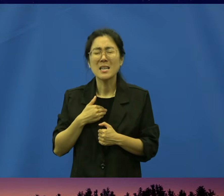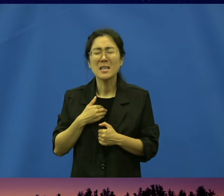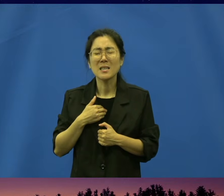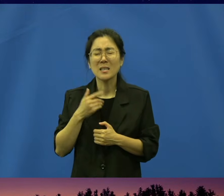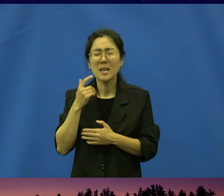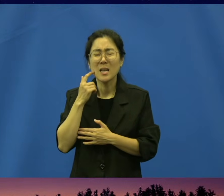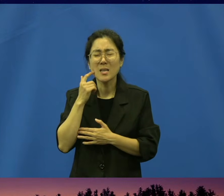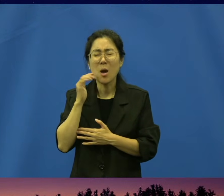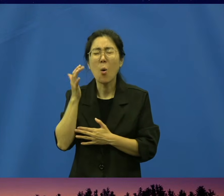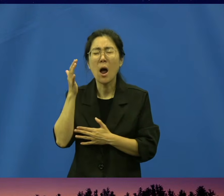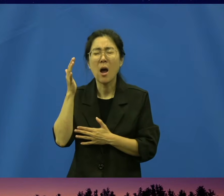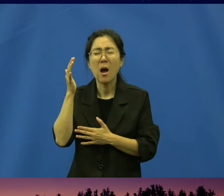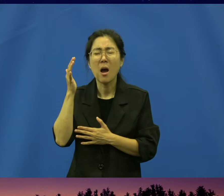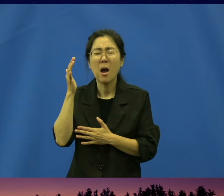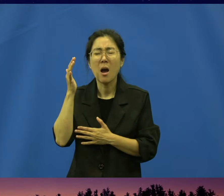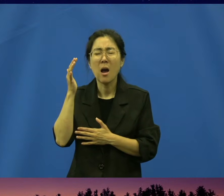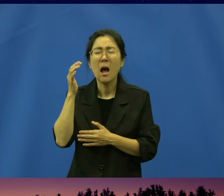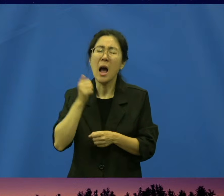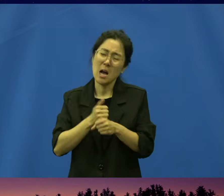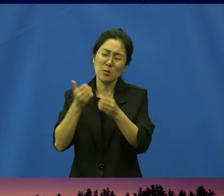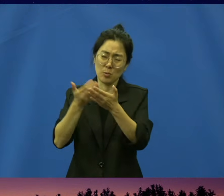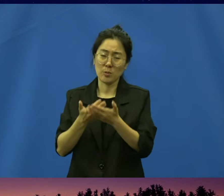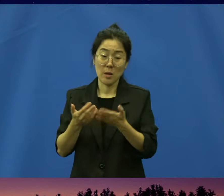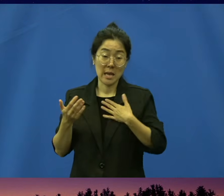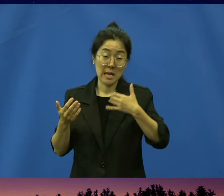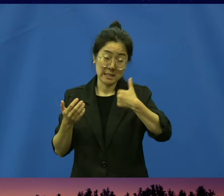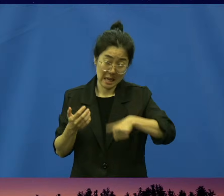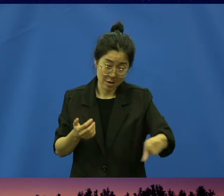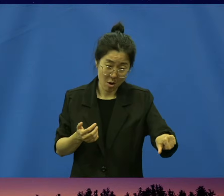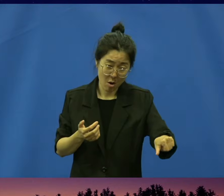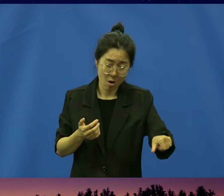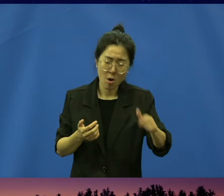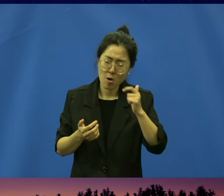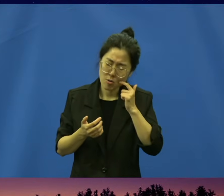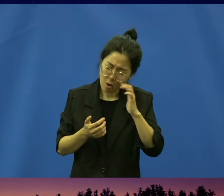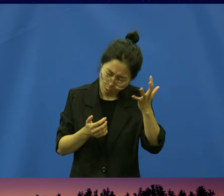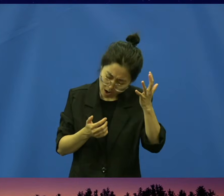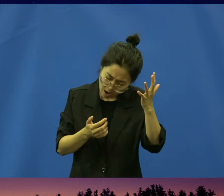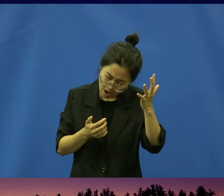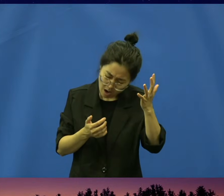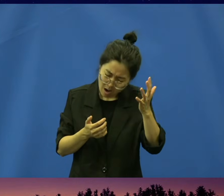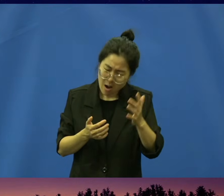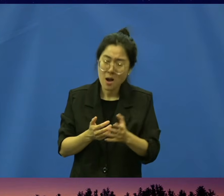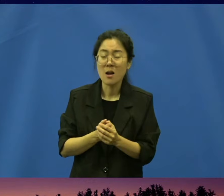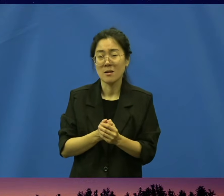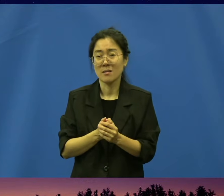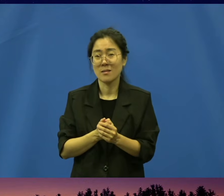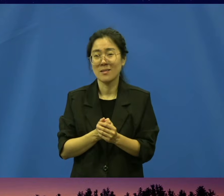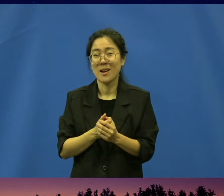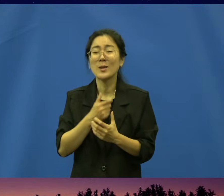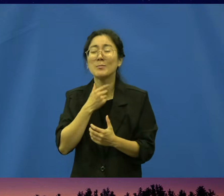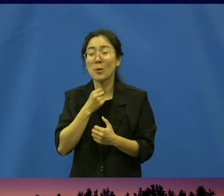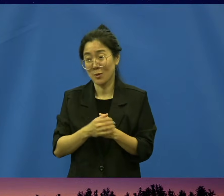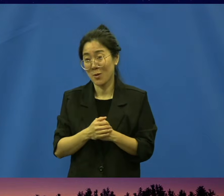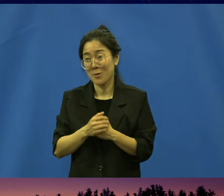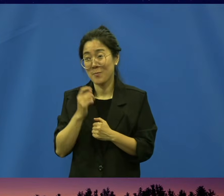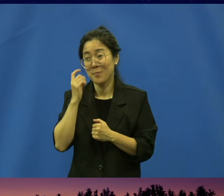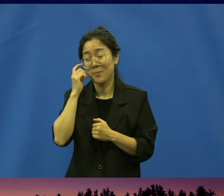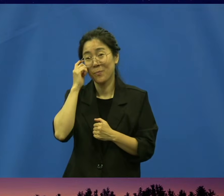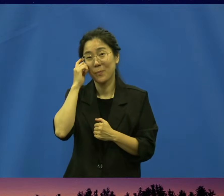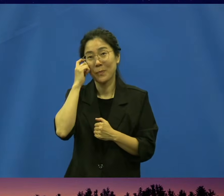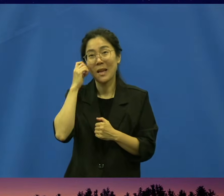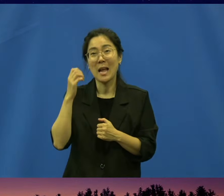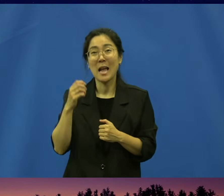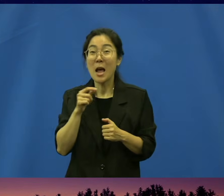나를 영화롭게 해주시옵소서, 우리 자녀를 영화롭게 해주시옵소서 기도하고 애쓰는 경우가 많이 있습니다. 나를 만수와 형통하게 하여